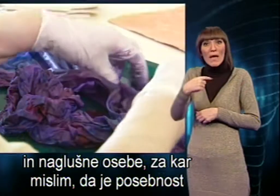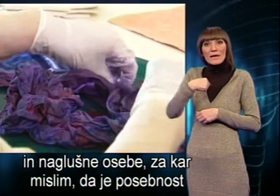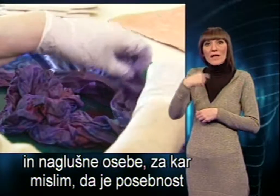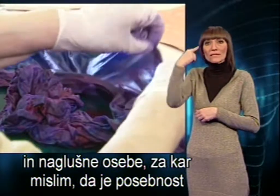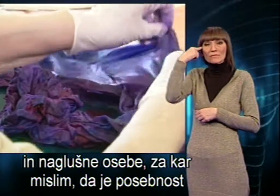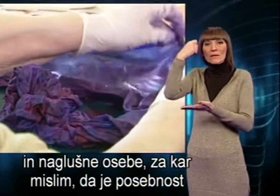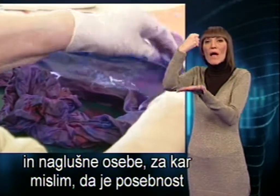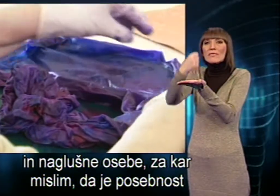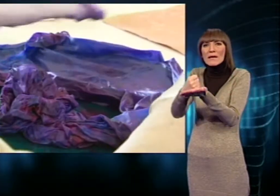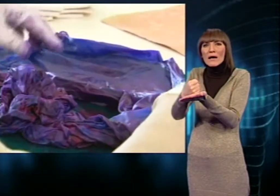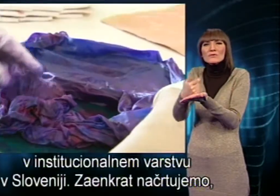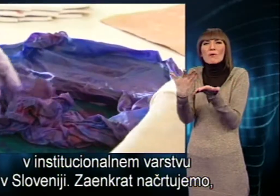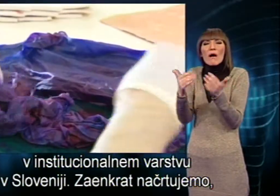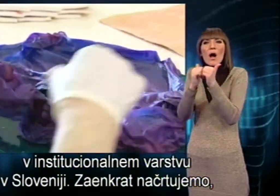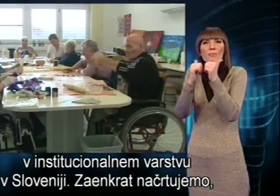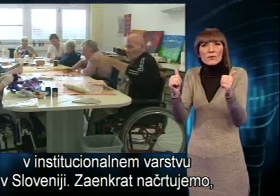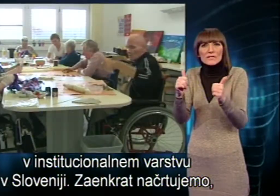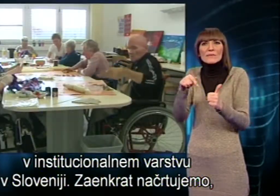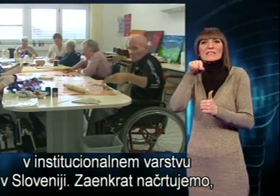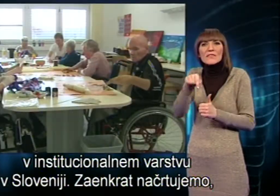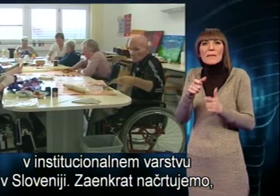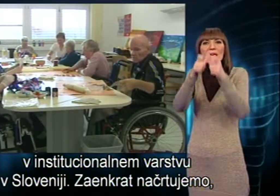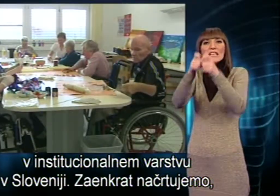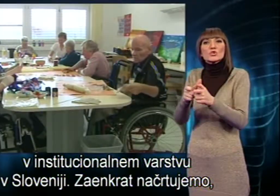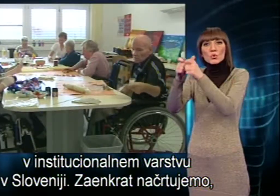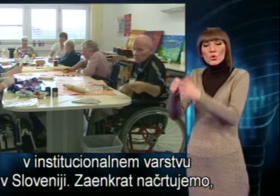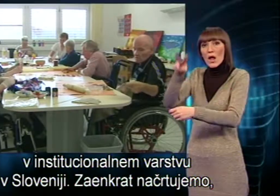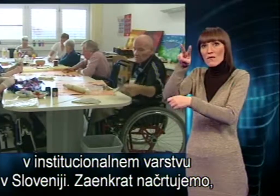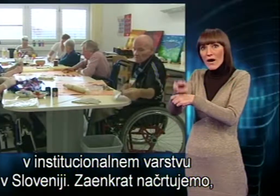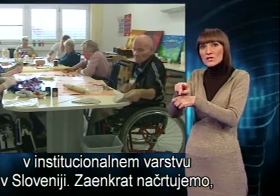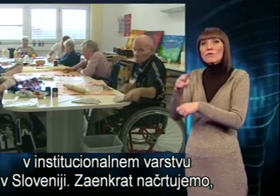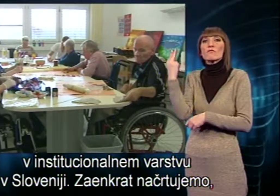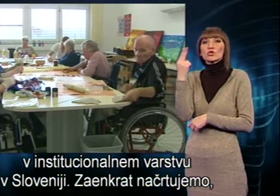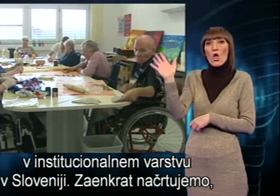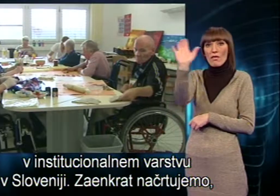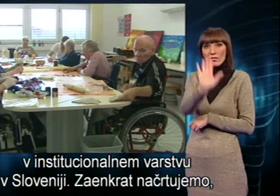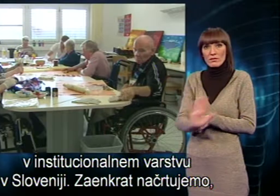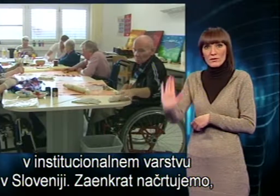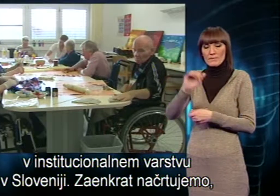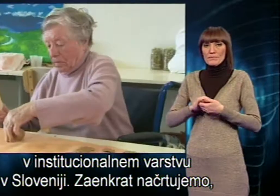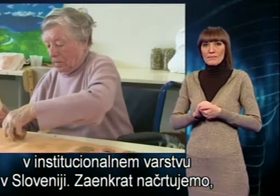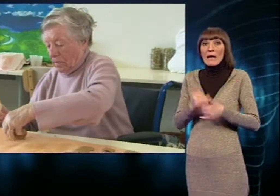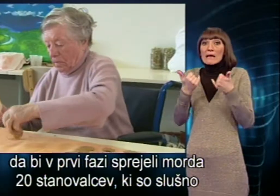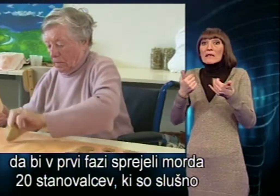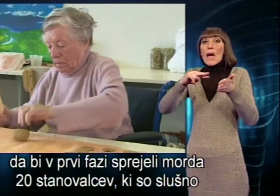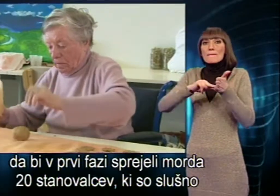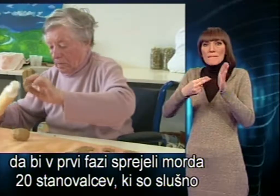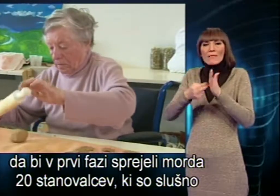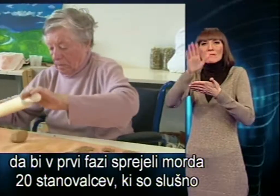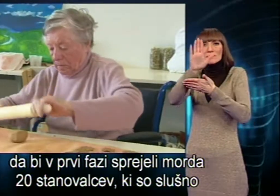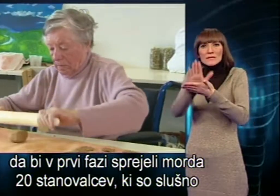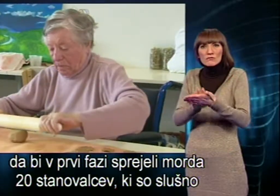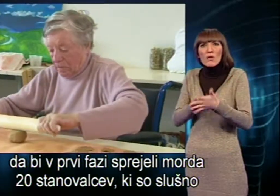je dejansko neka posebnost v institucionalnem varstvu v Sloveniji. Zaenkrat načrtujemo, da bi v prvi